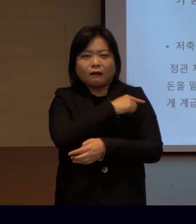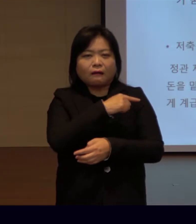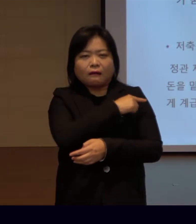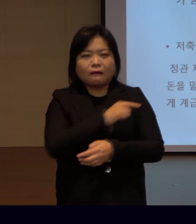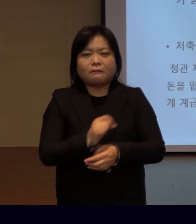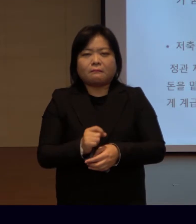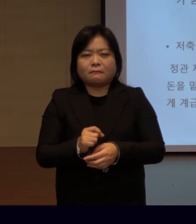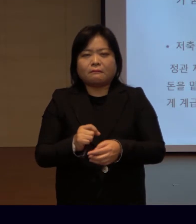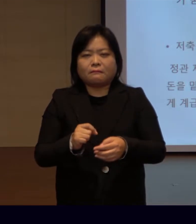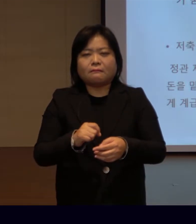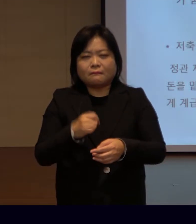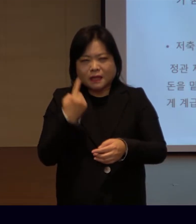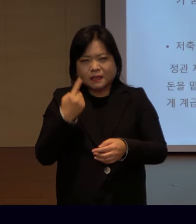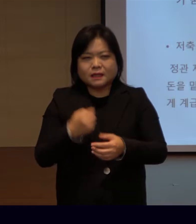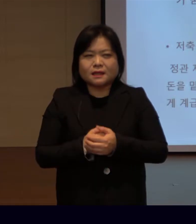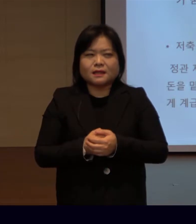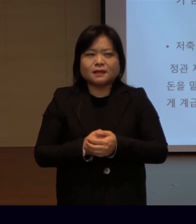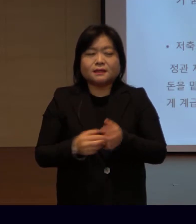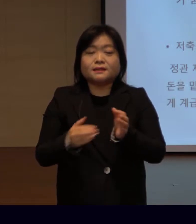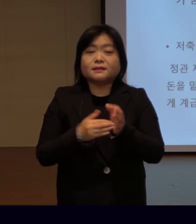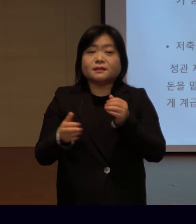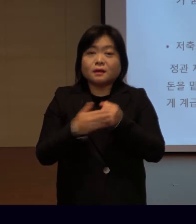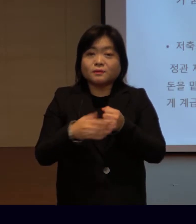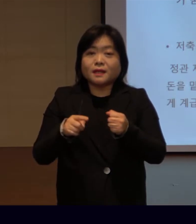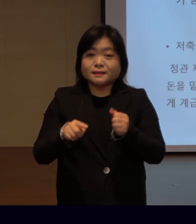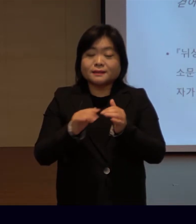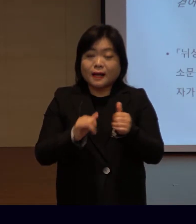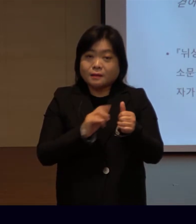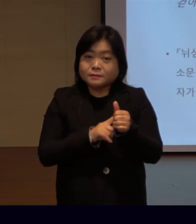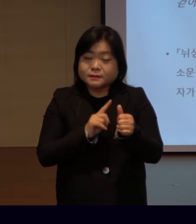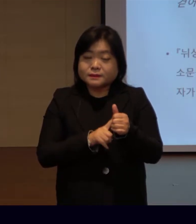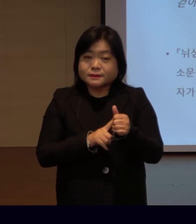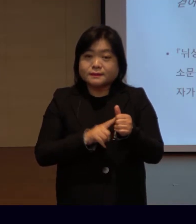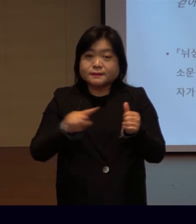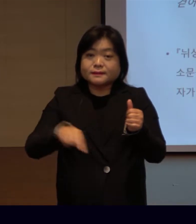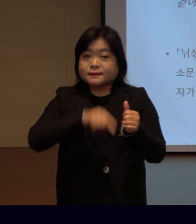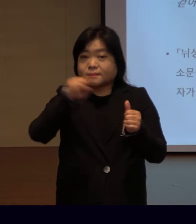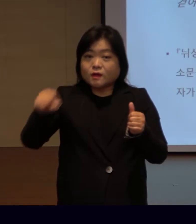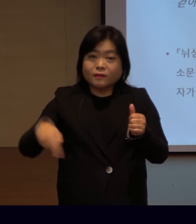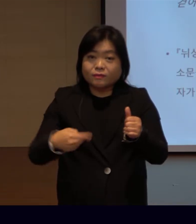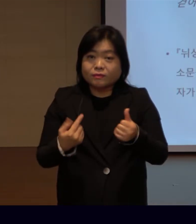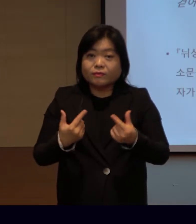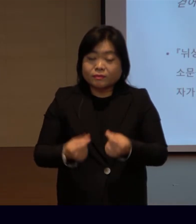아니겠어요? 그래서 이 사람은 무엇보다도 그런